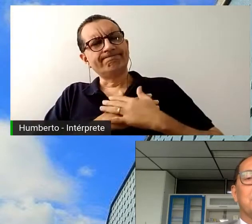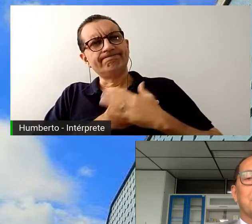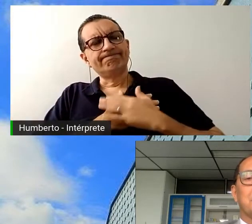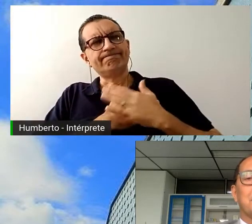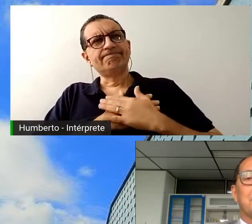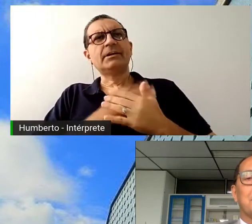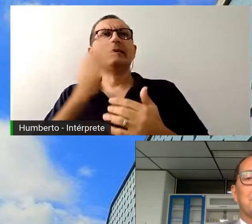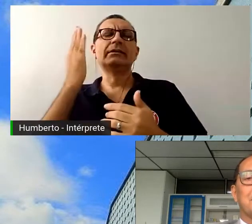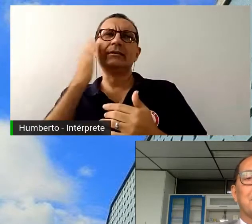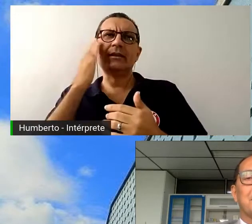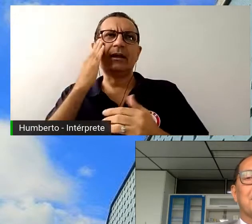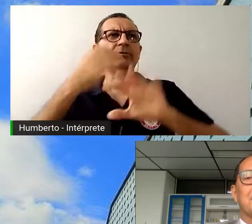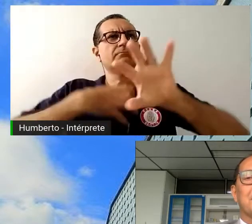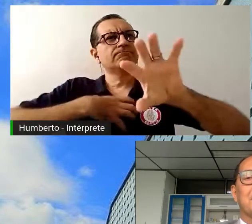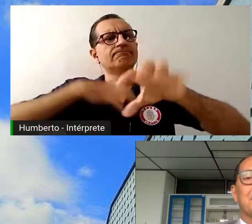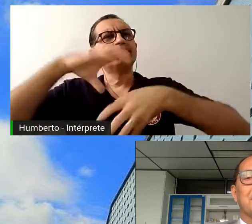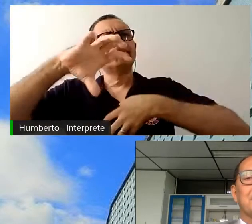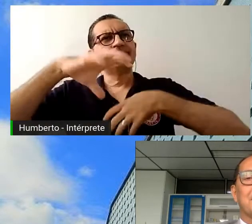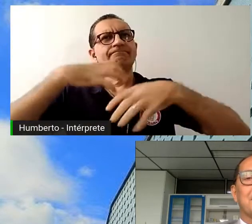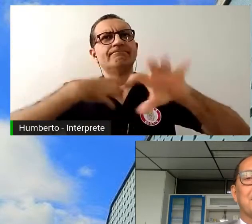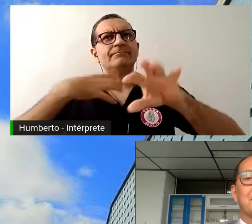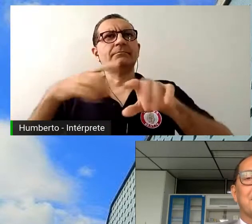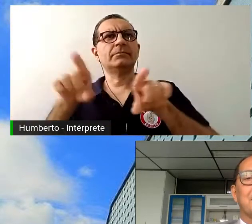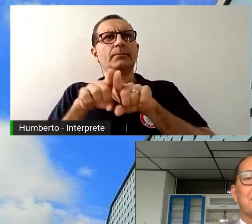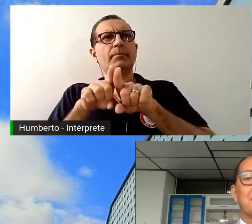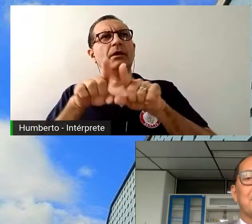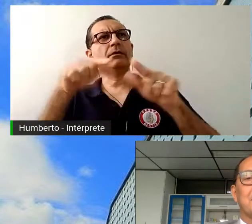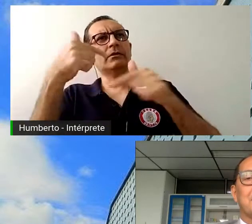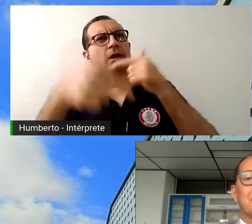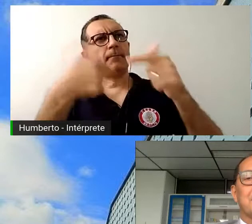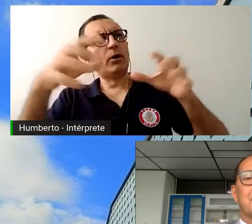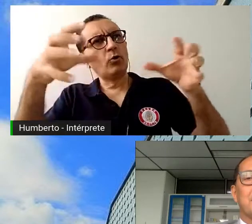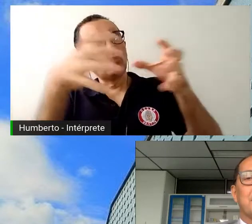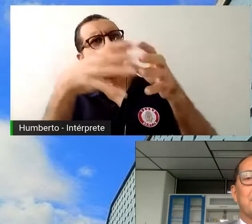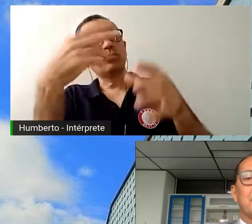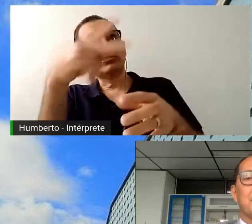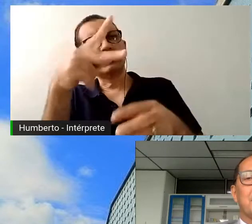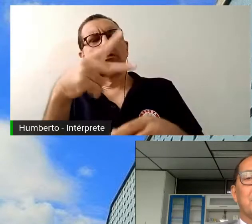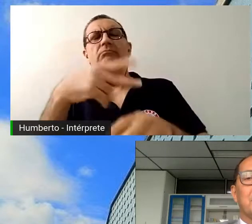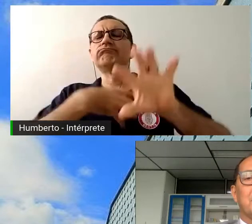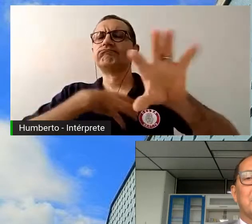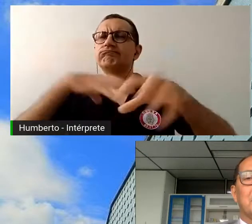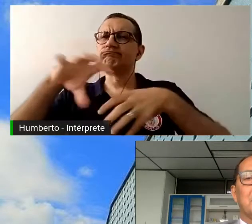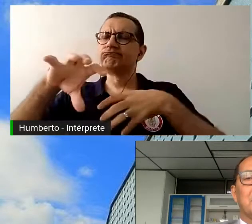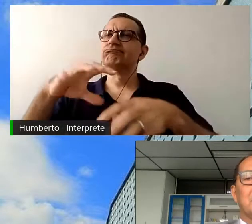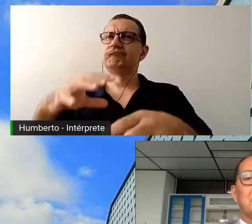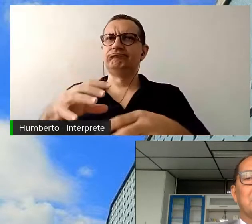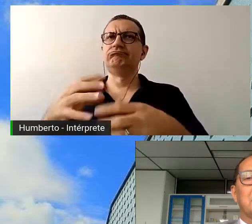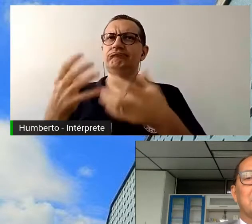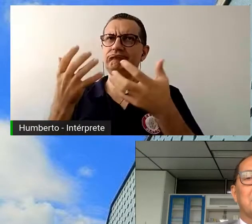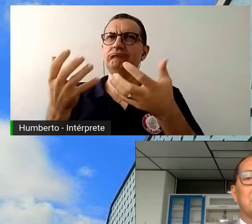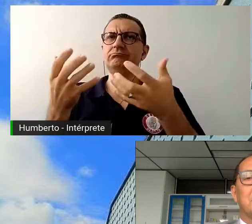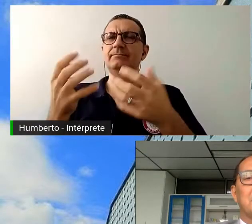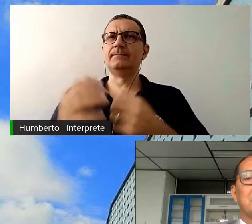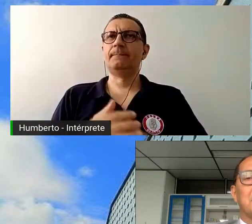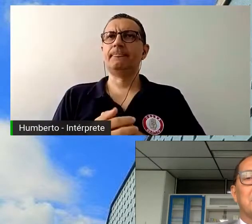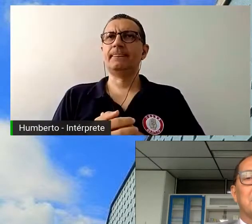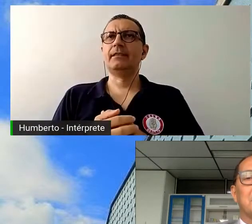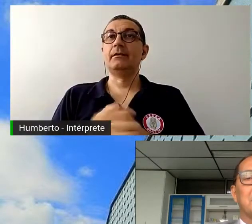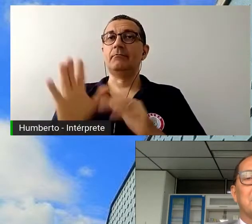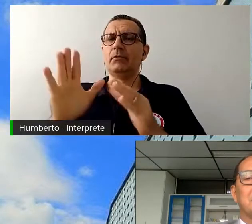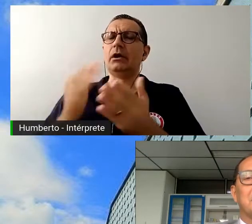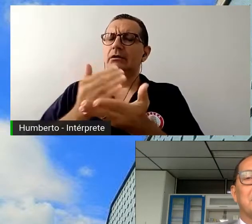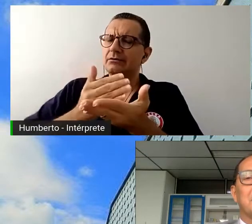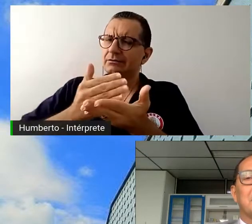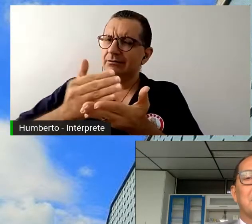toda a sua equipe, para que a gente possa ter um ano letivo um pouco mais tranquilo dentro